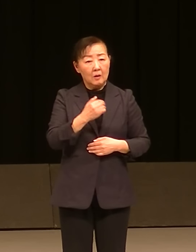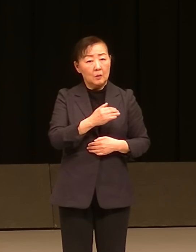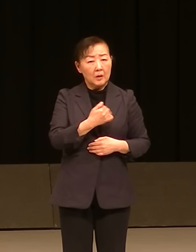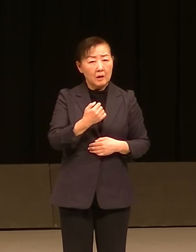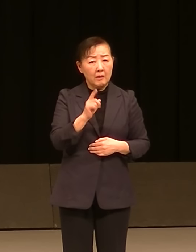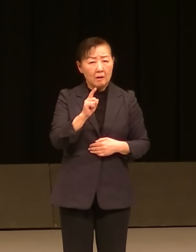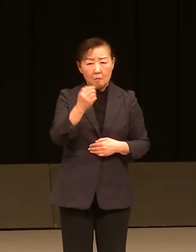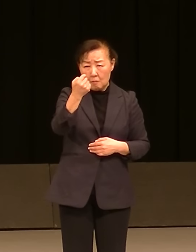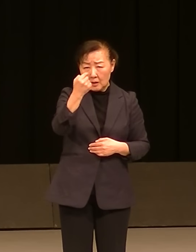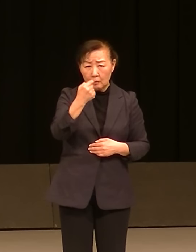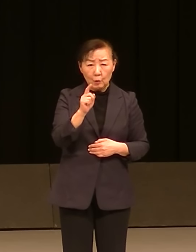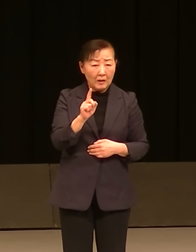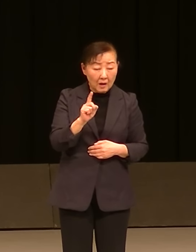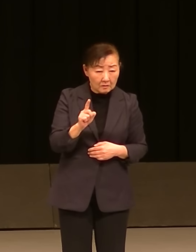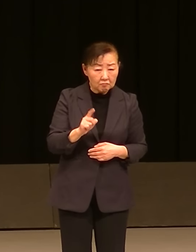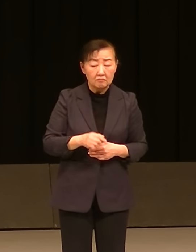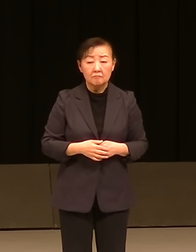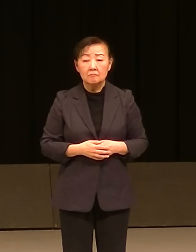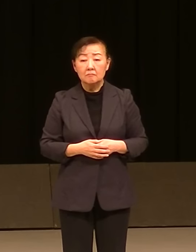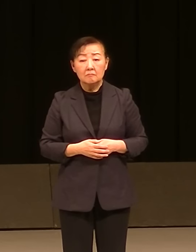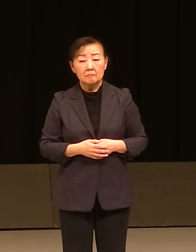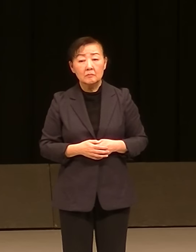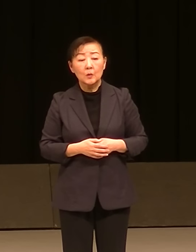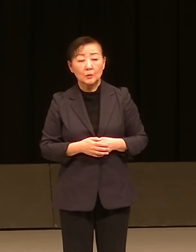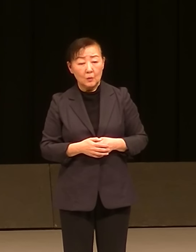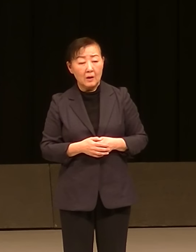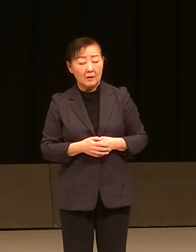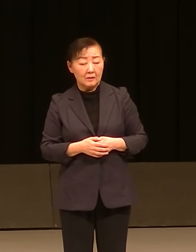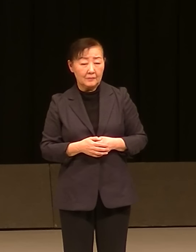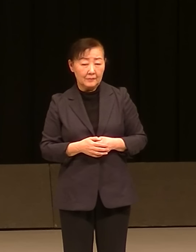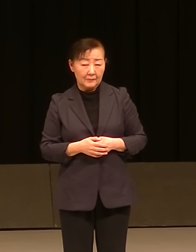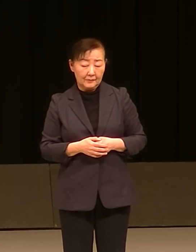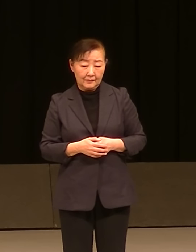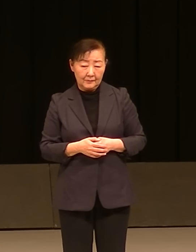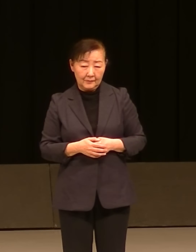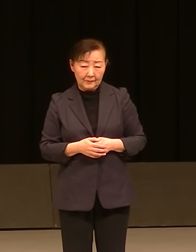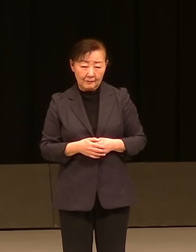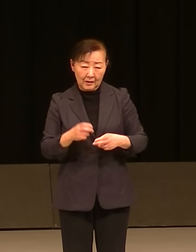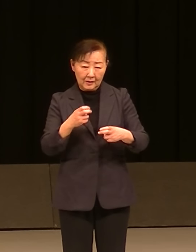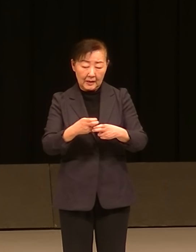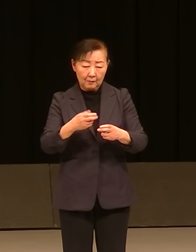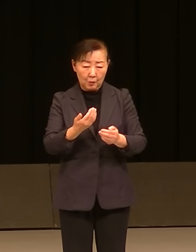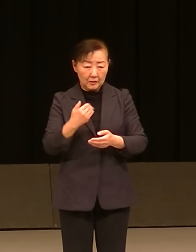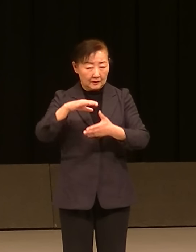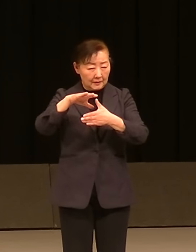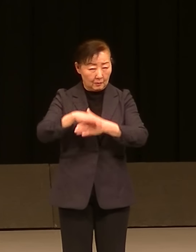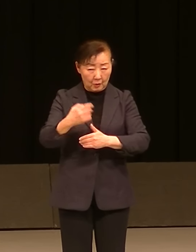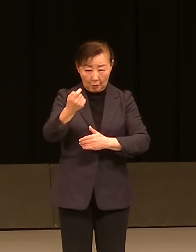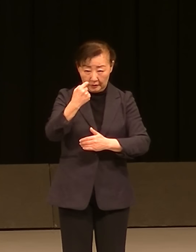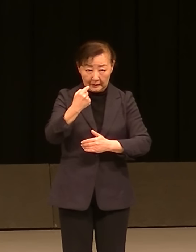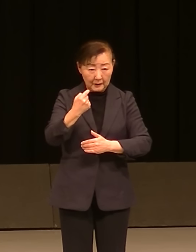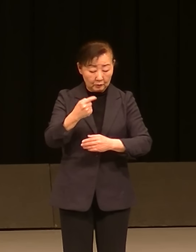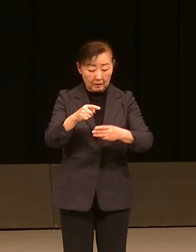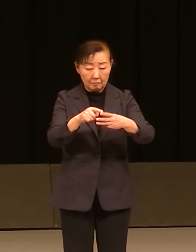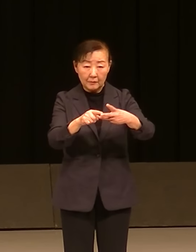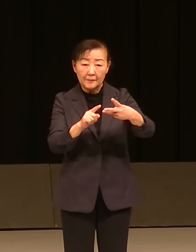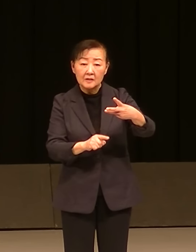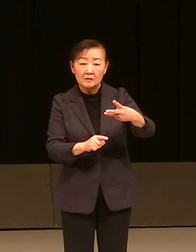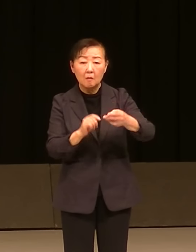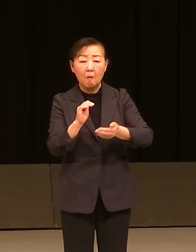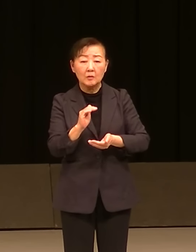学ぶのかということを3点目といたしまして、憲法全文が教えてくれる3つのこ